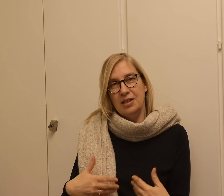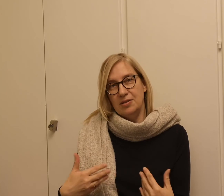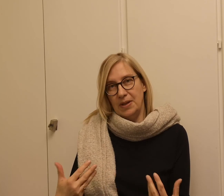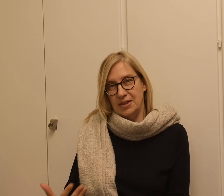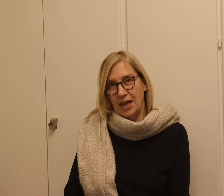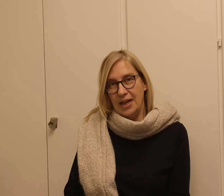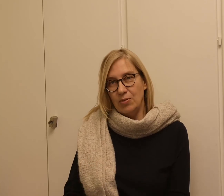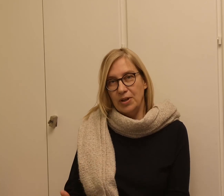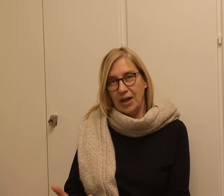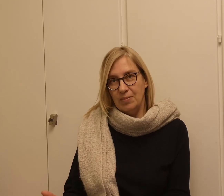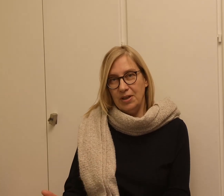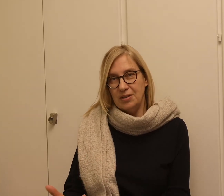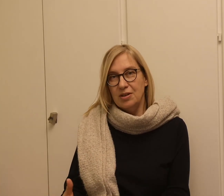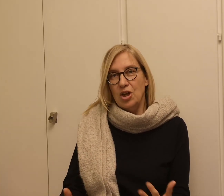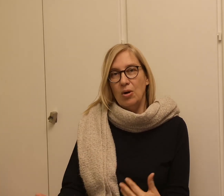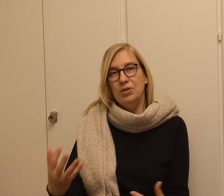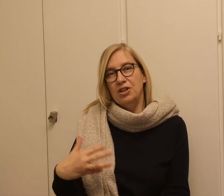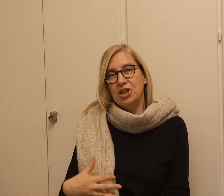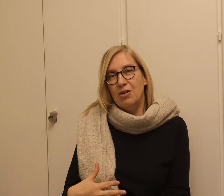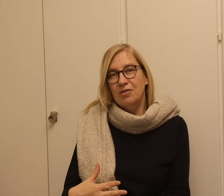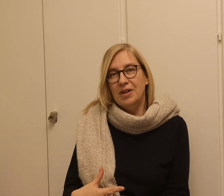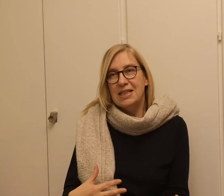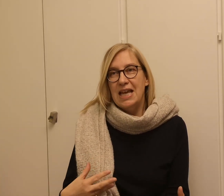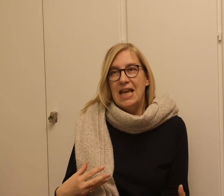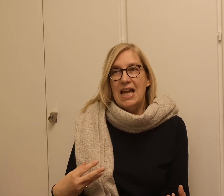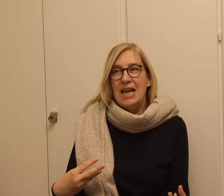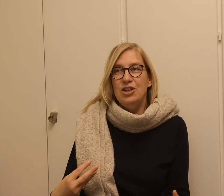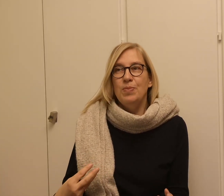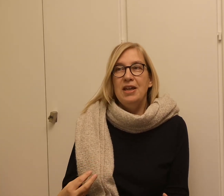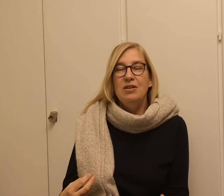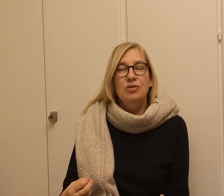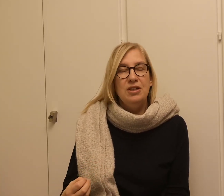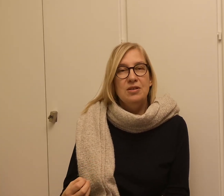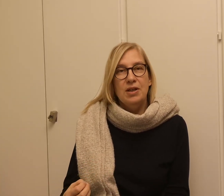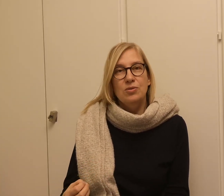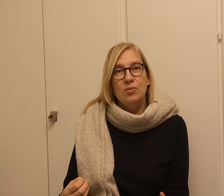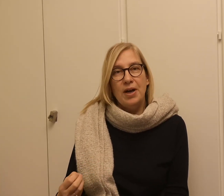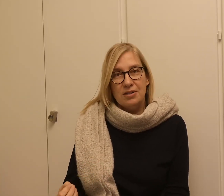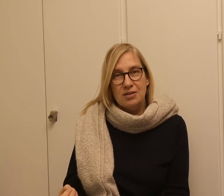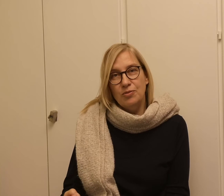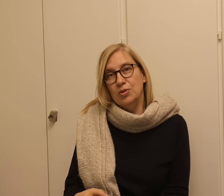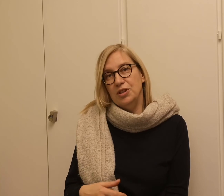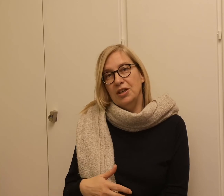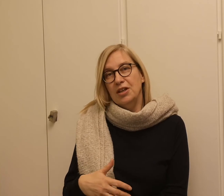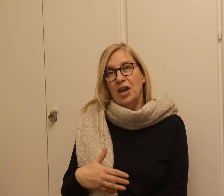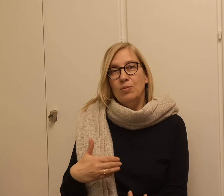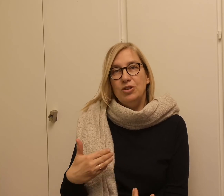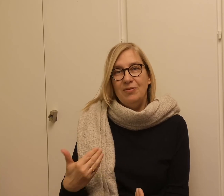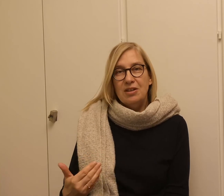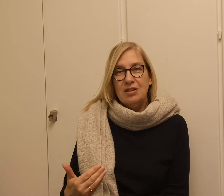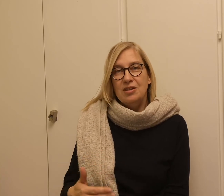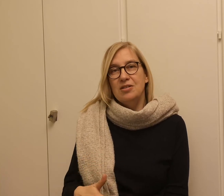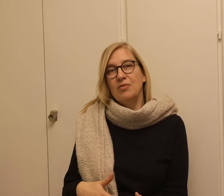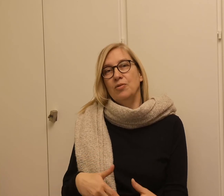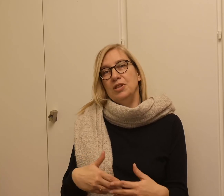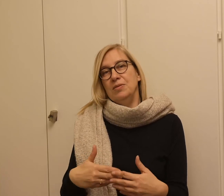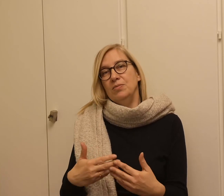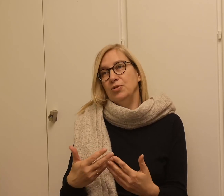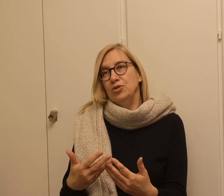erstmal zeige oder anbiete und dann schaue, was entsprechend für diese Person passt, wo sie motiviert ist, wo sie bestimmte